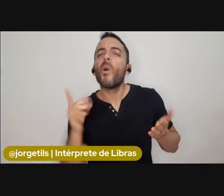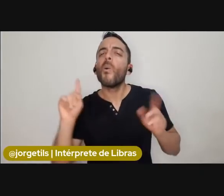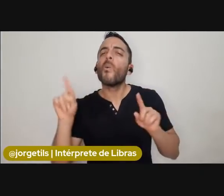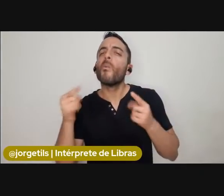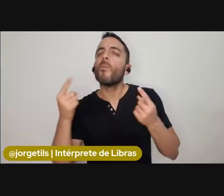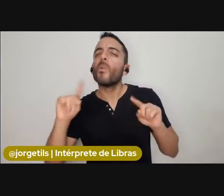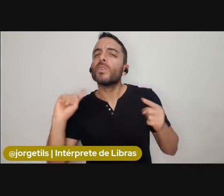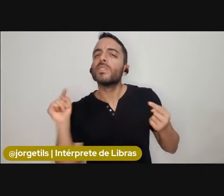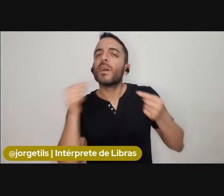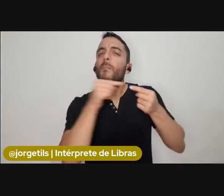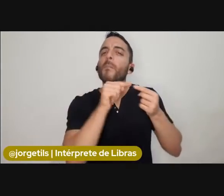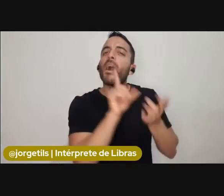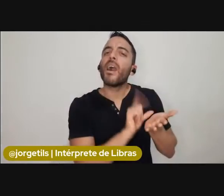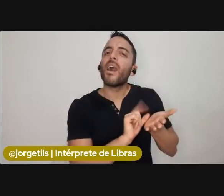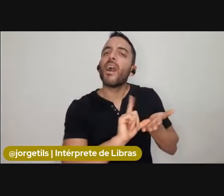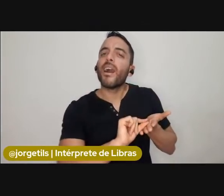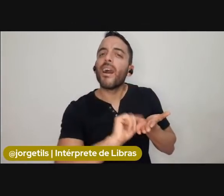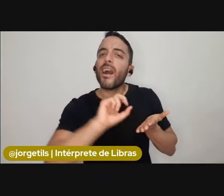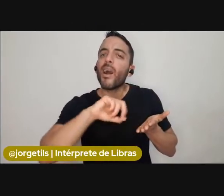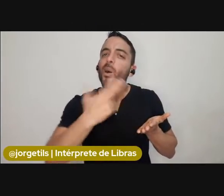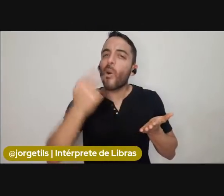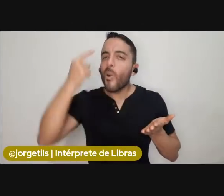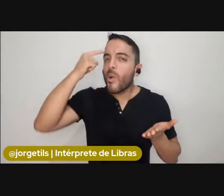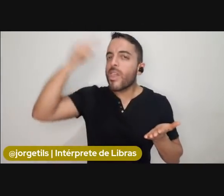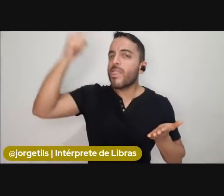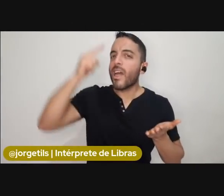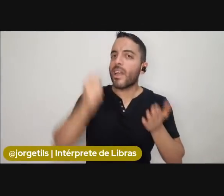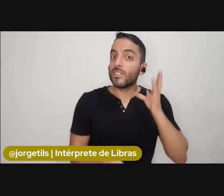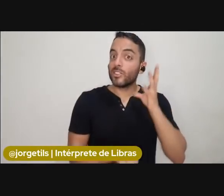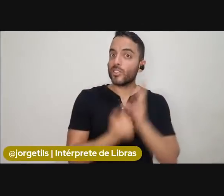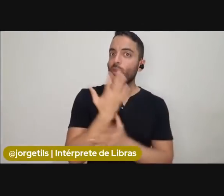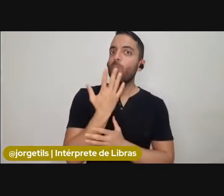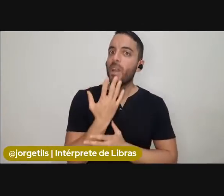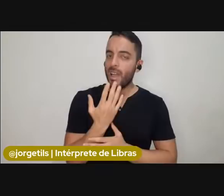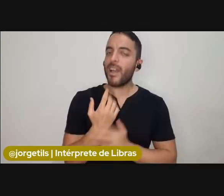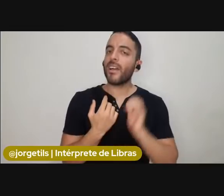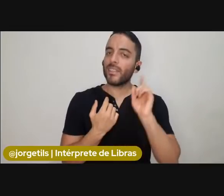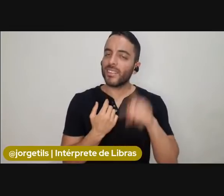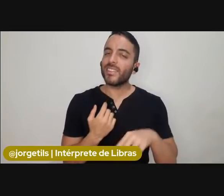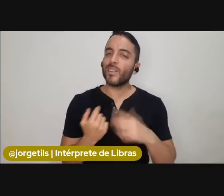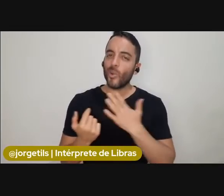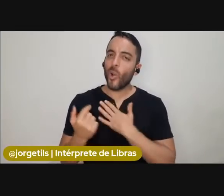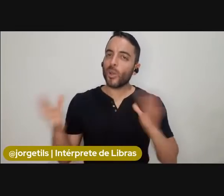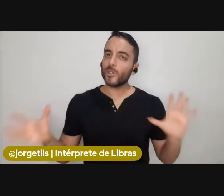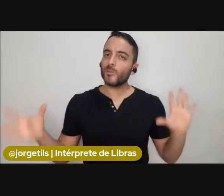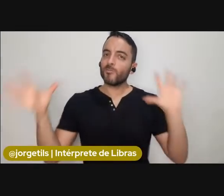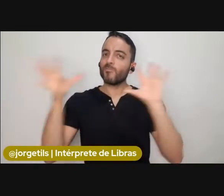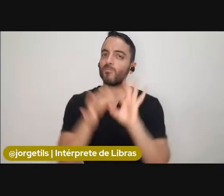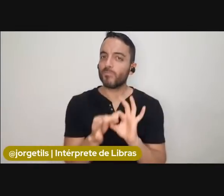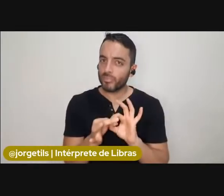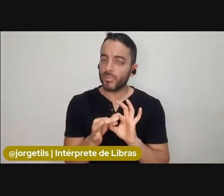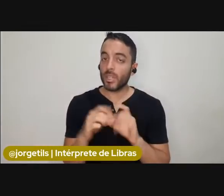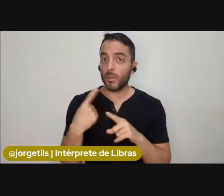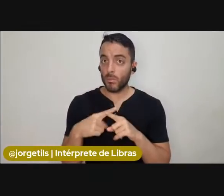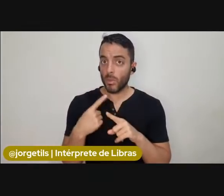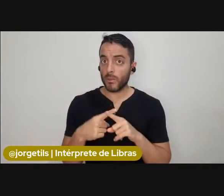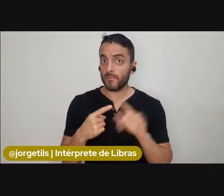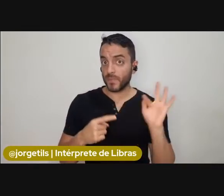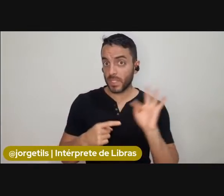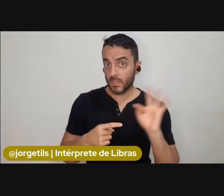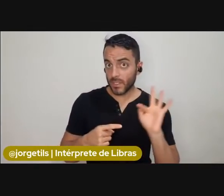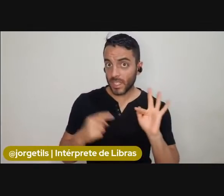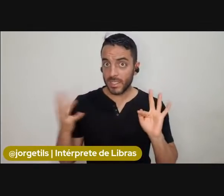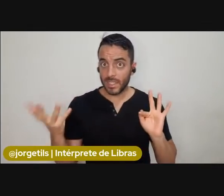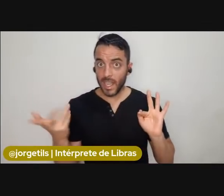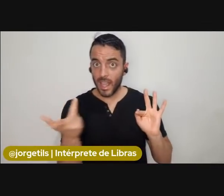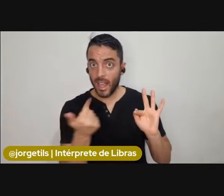de uma descoberta, né? Então, eu acho que eu gosto muito de fazer essa ligação, porque física, arte, ciência e arte